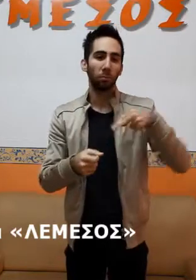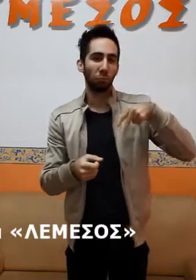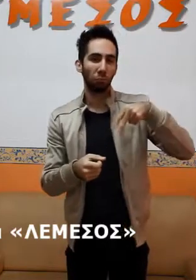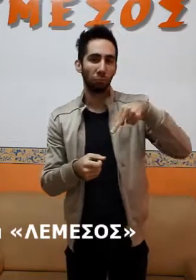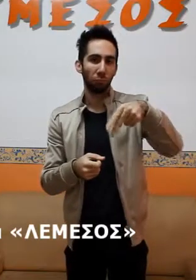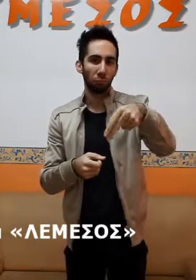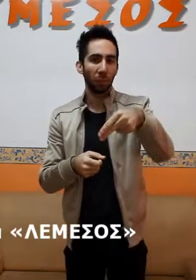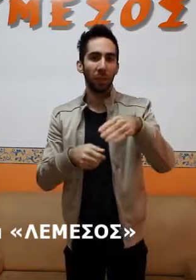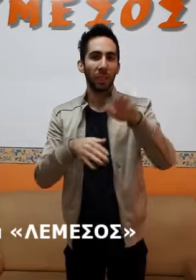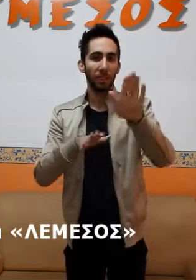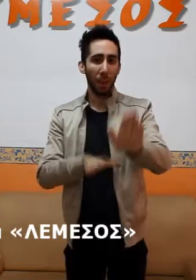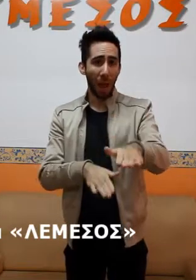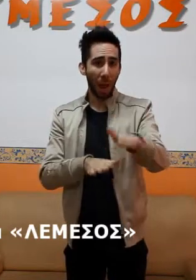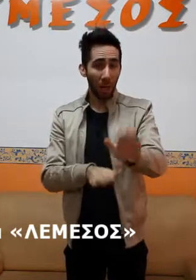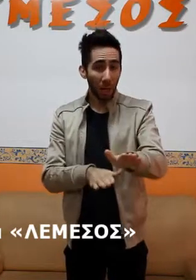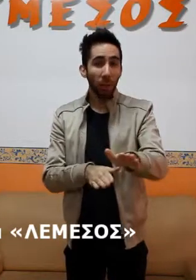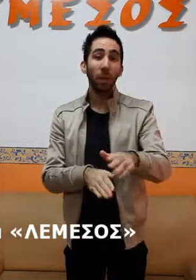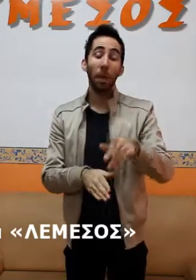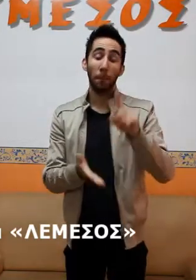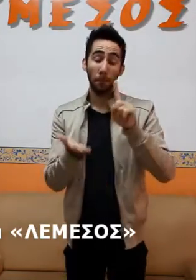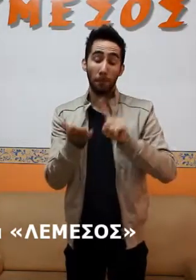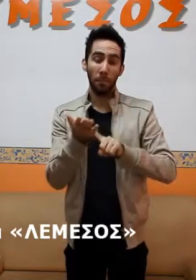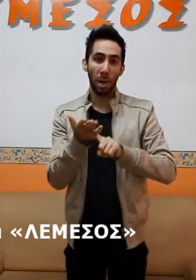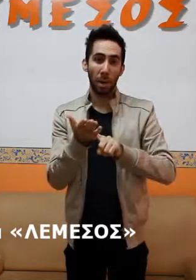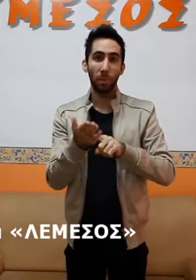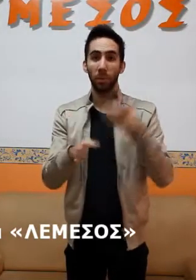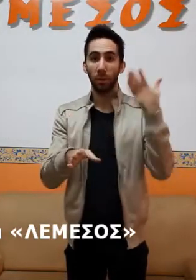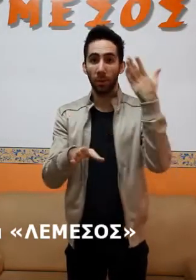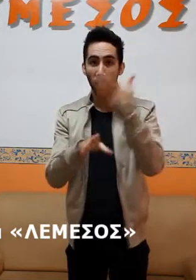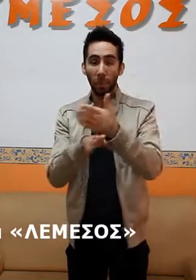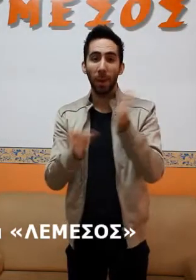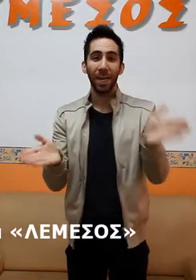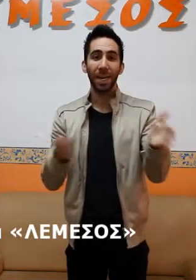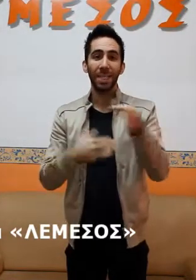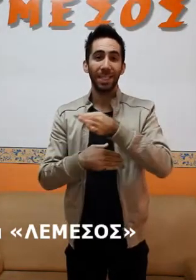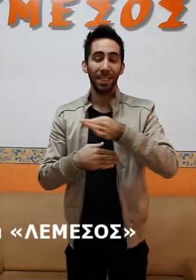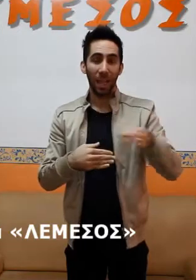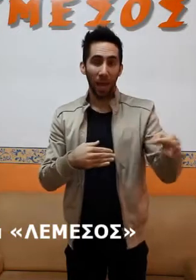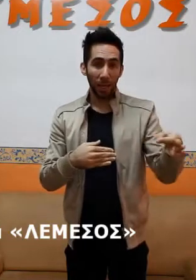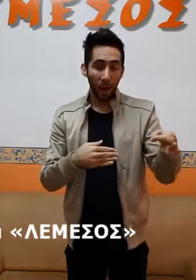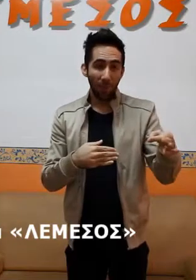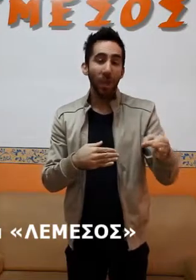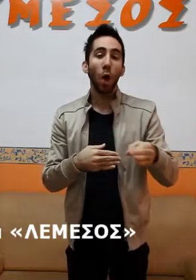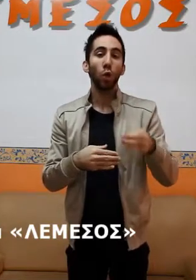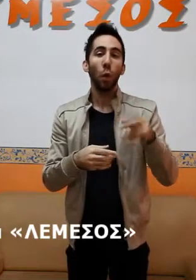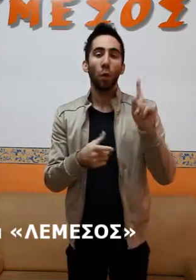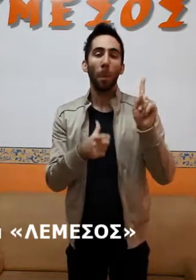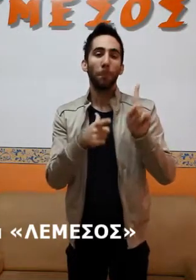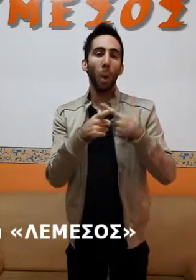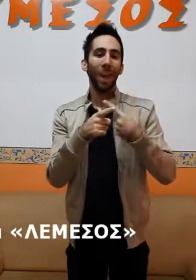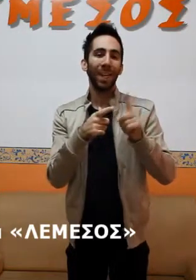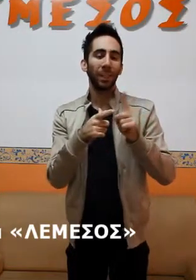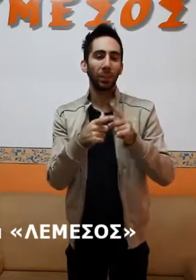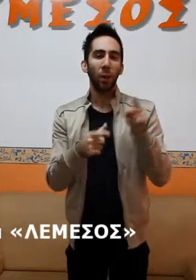περάσουν απαραίτητος από τα γραφεία των πολιτιστικών υπηρεσιών στην Αγίου